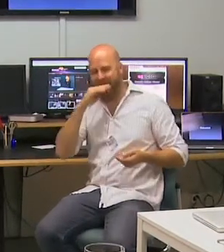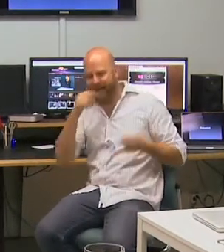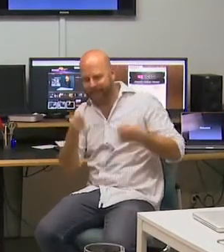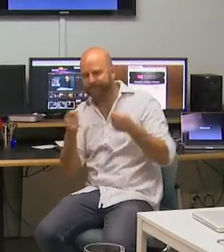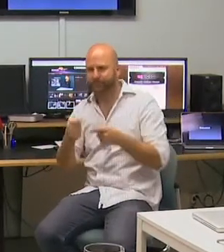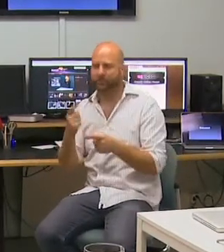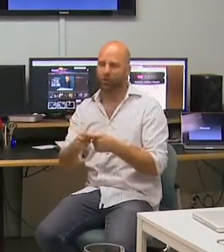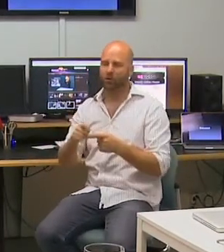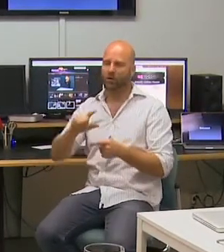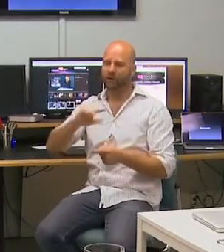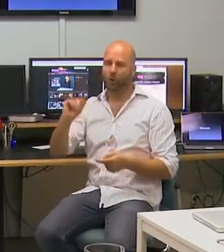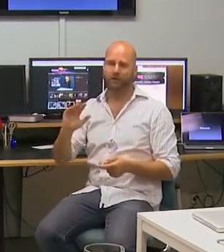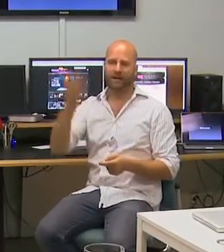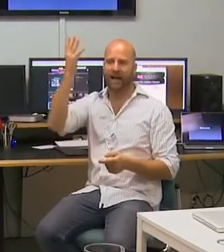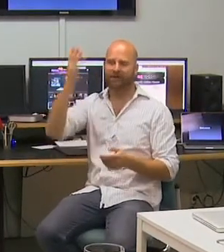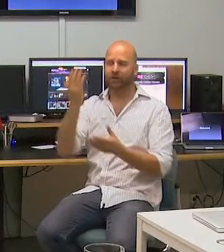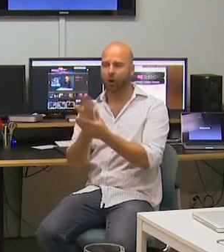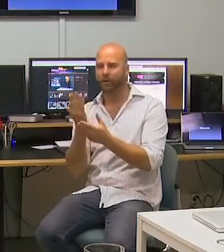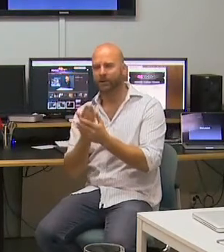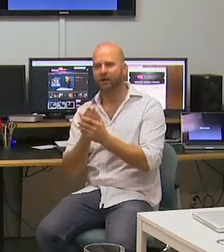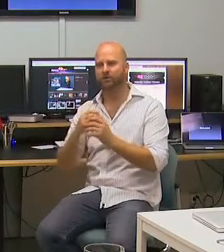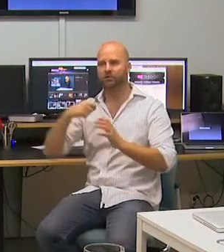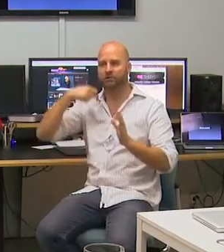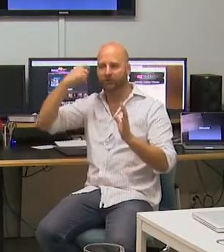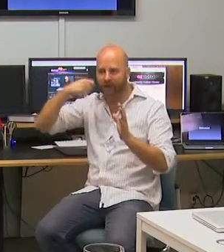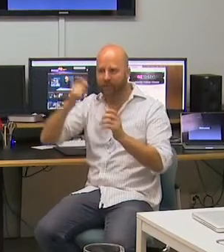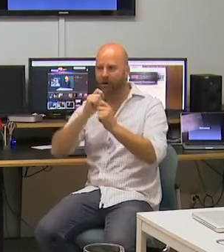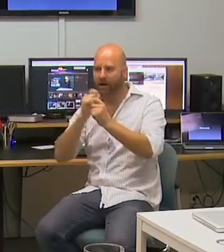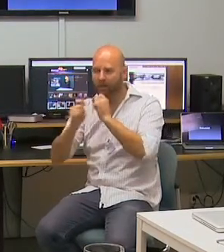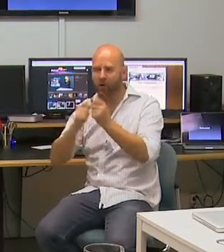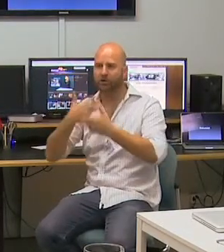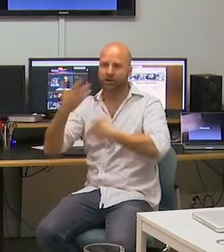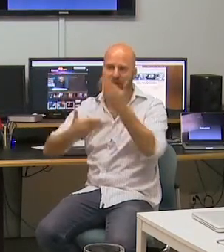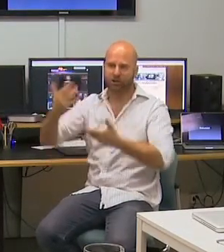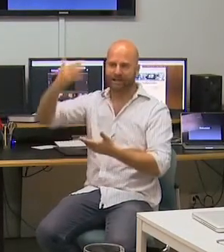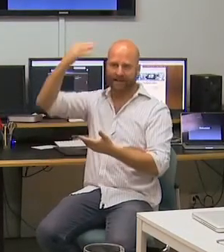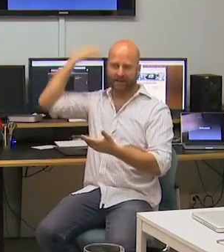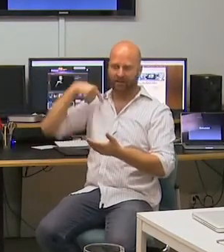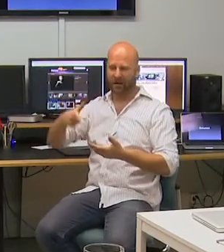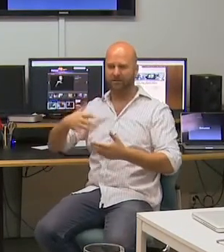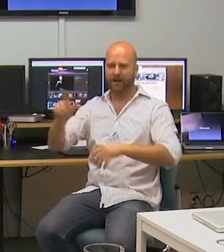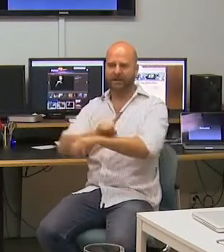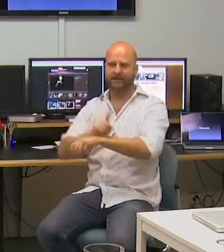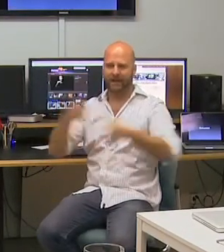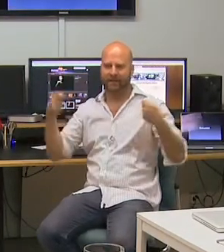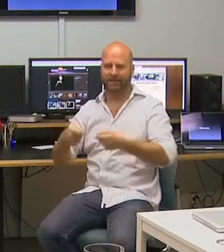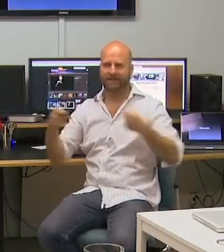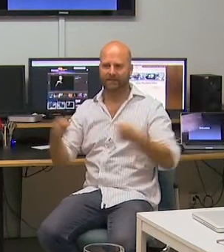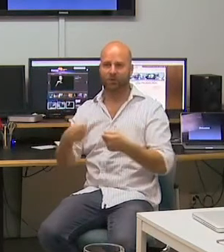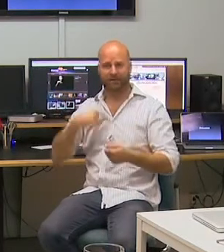reduzieren ein paar, weil wir kein Geld hatten. Und Live-Dokumentationen, Filmreportagen und so Geschichten, die sind